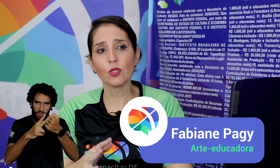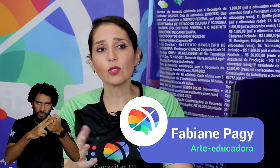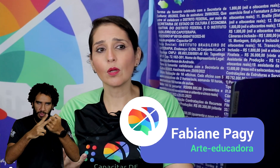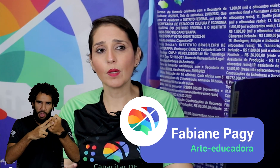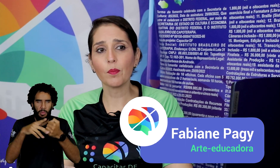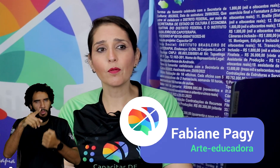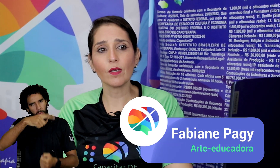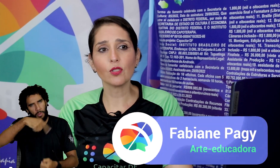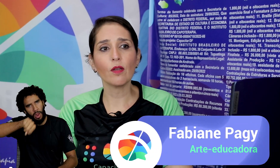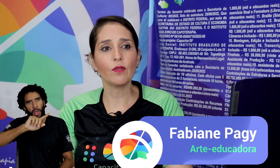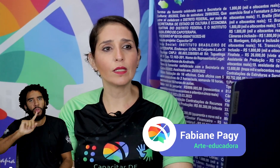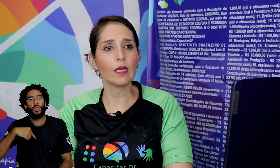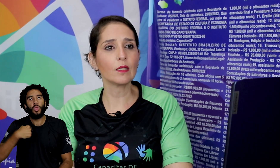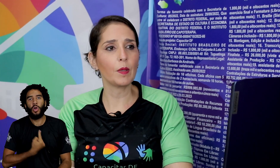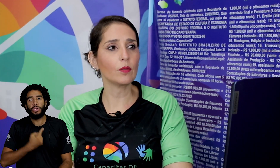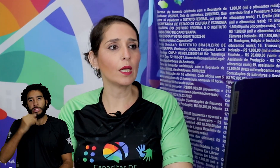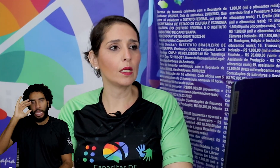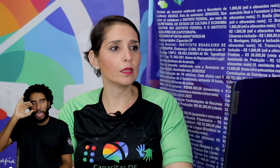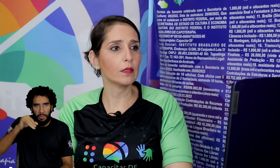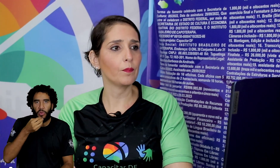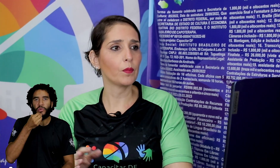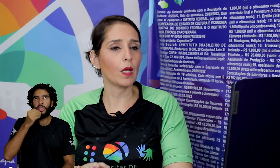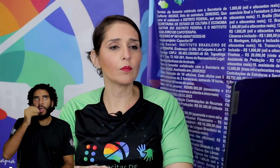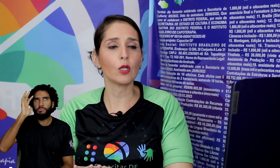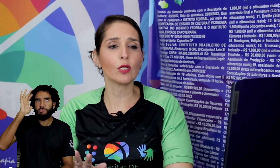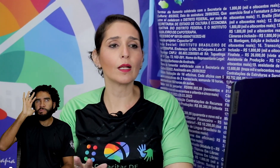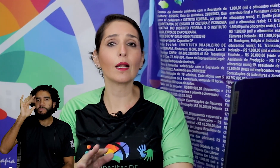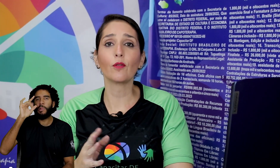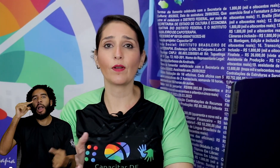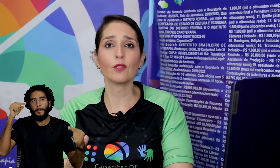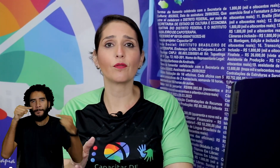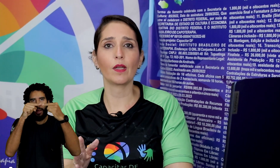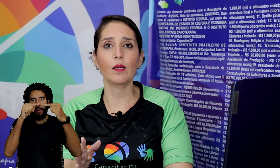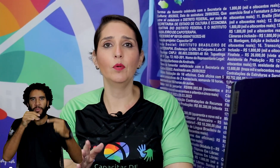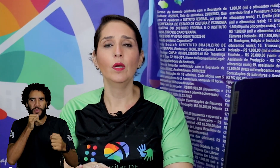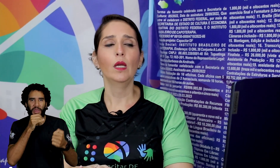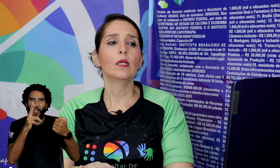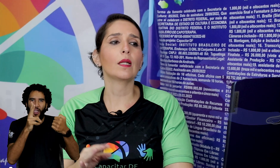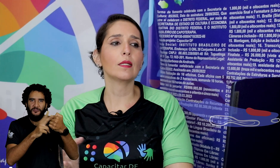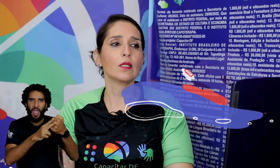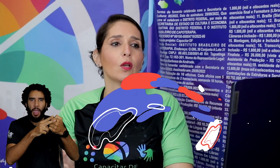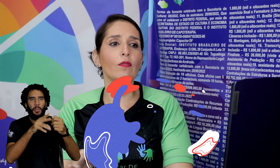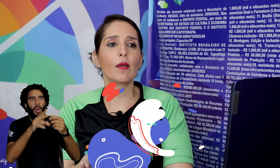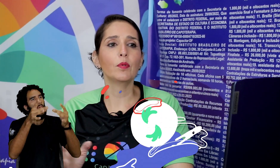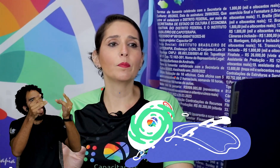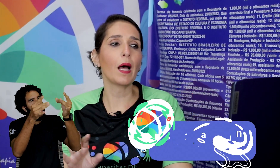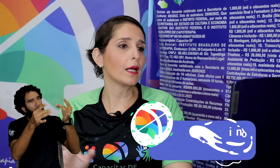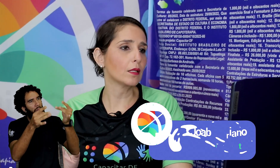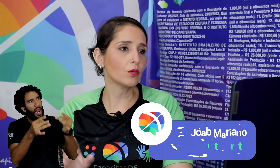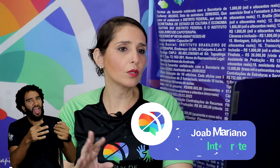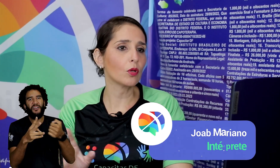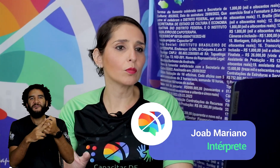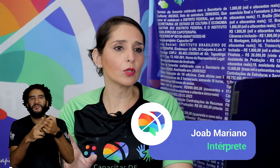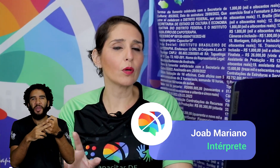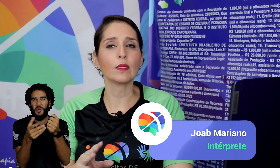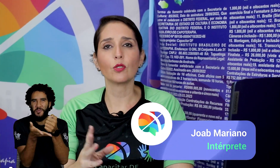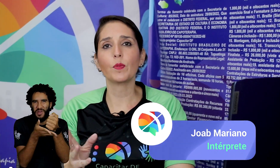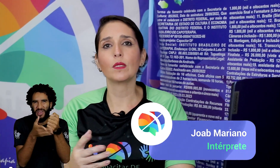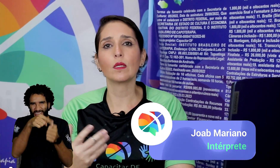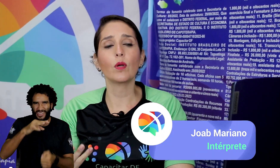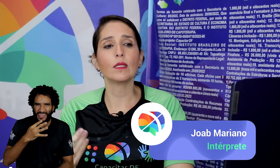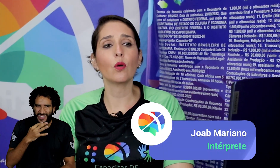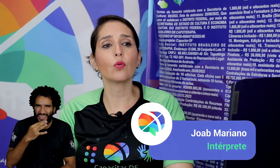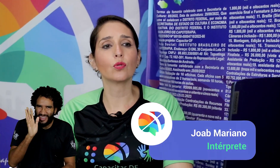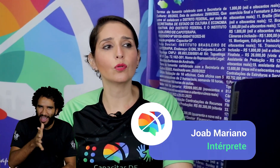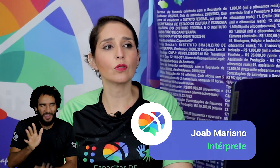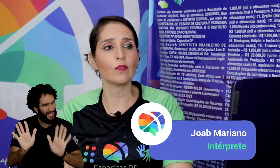para que a gente também aproveite e reflita a respeito deles. Tá? Não adianta nada eu falar de verbo e trazer só verbos básicos que todo mundo já conhece. A gente